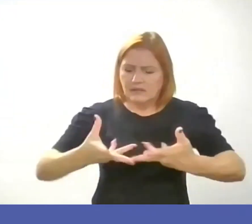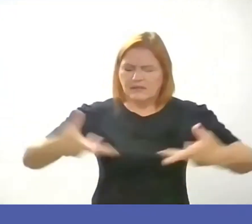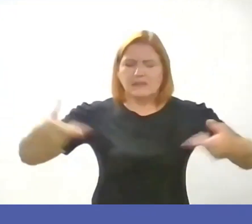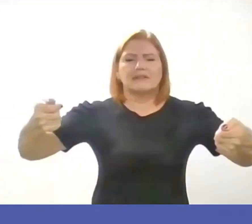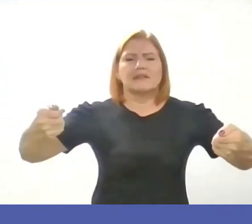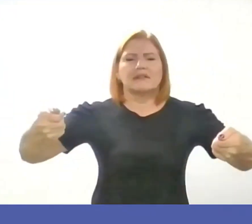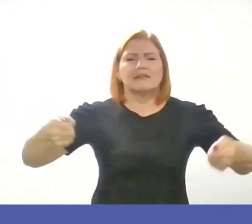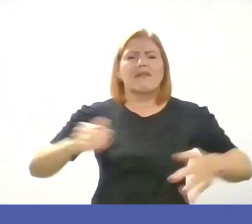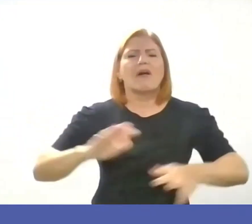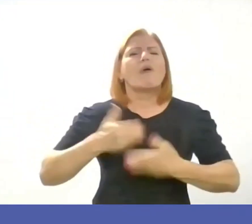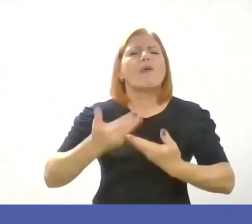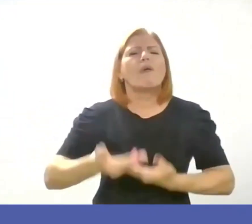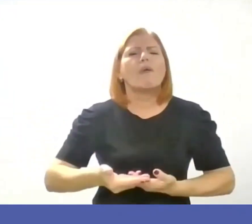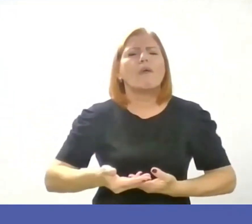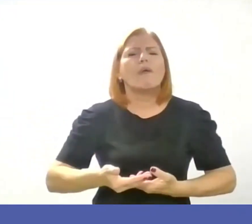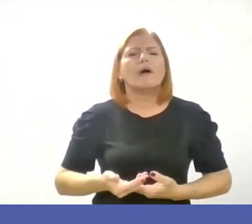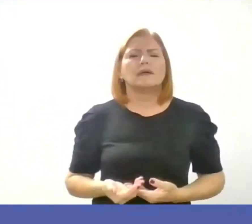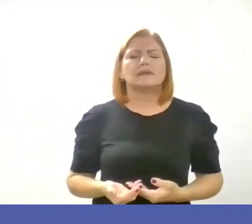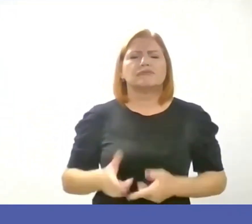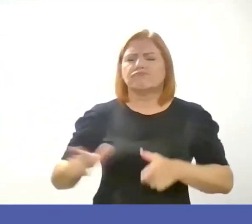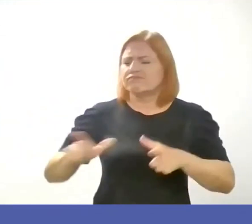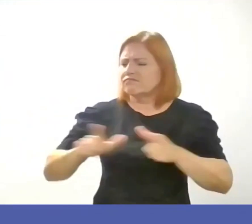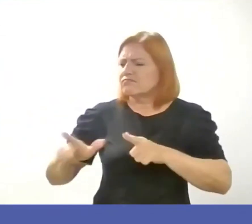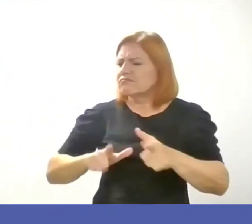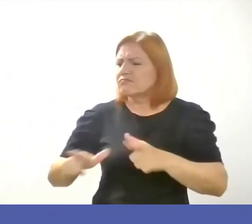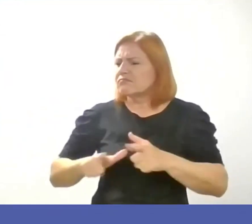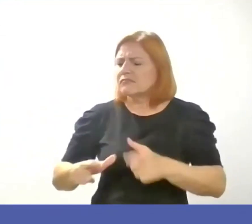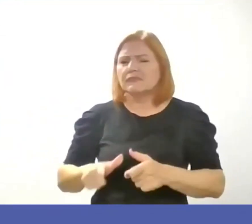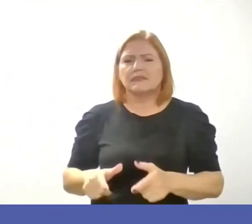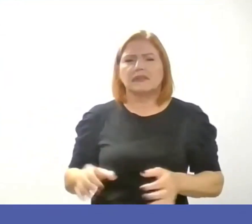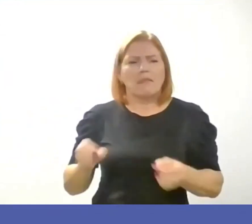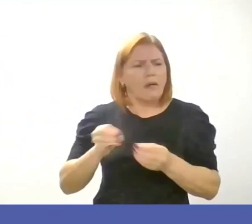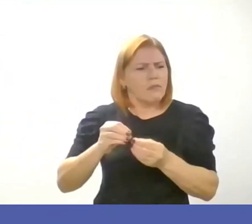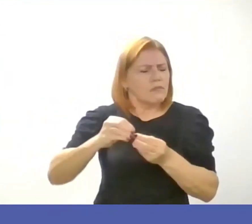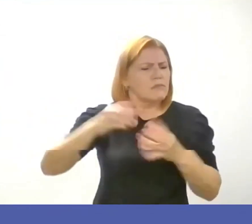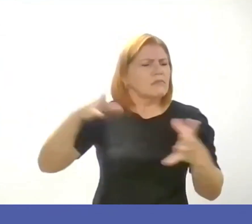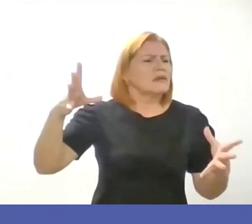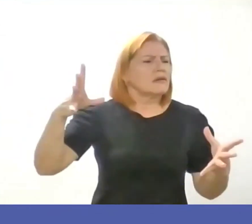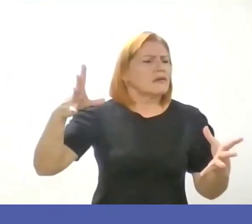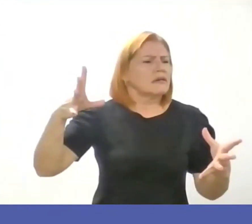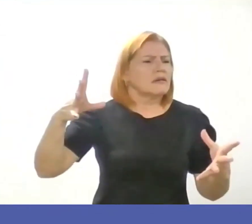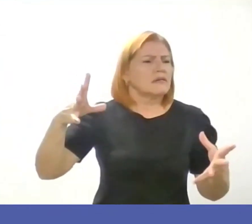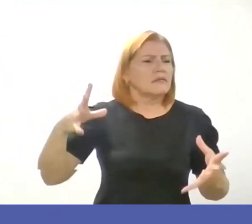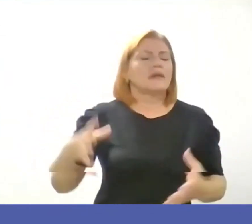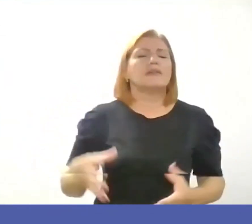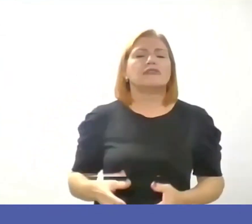Quantos empregos o Senhor milagrosamente conseguiu?